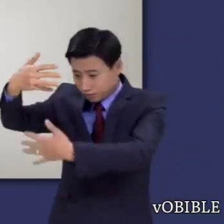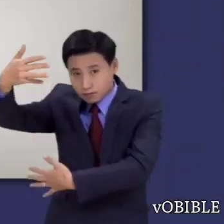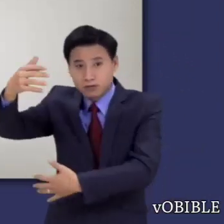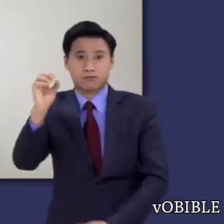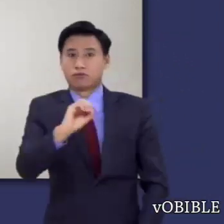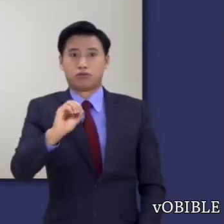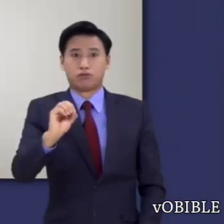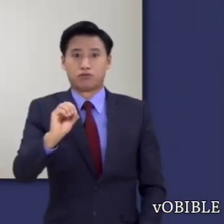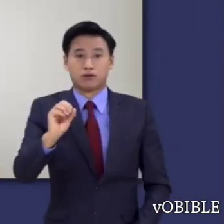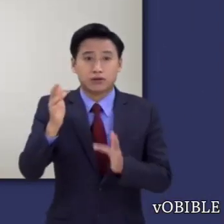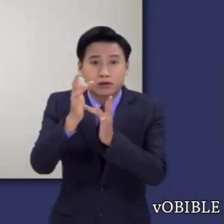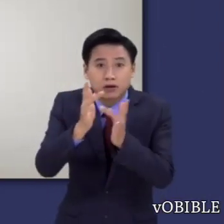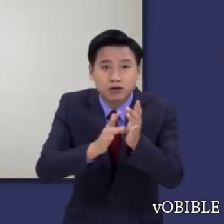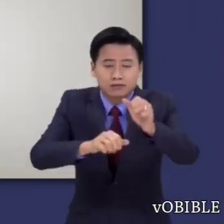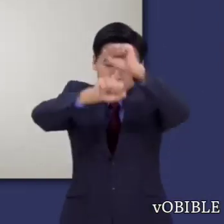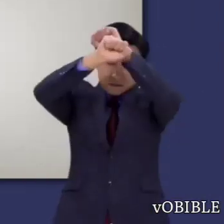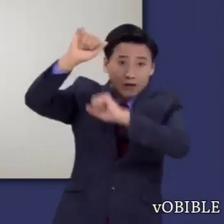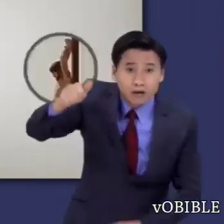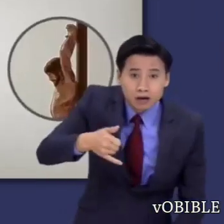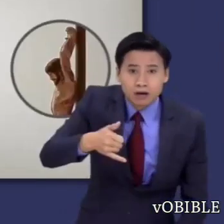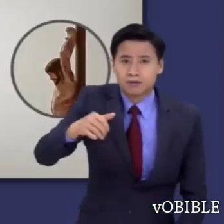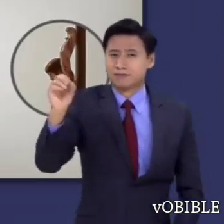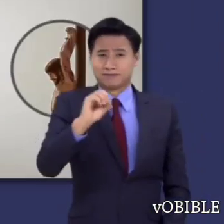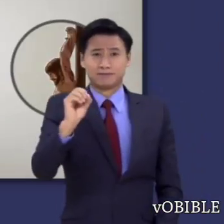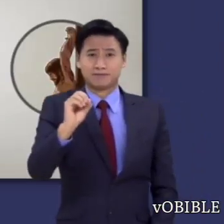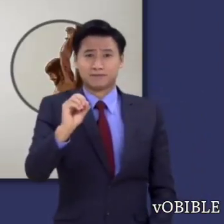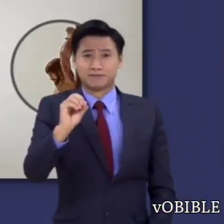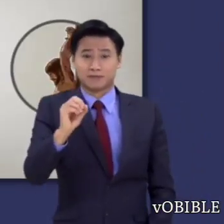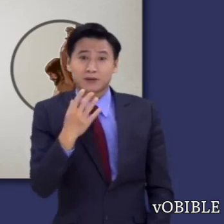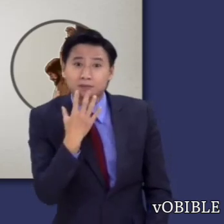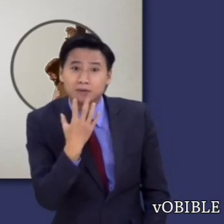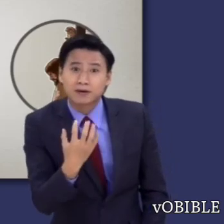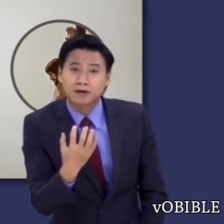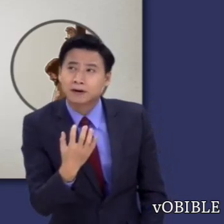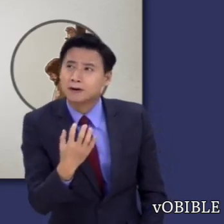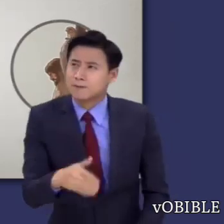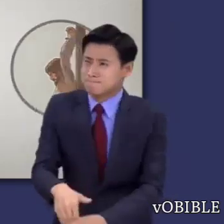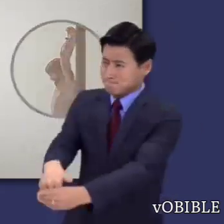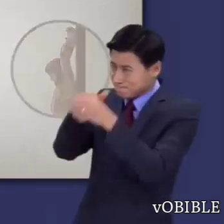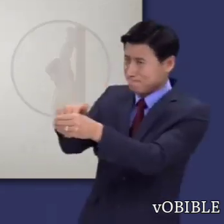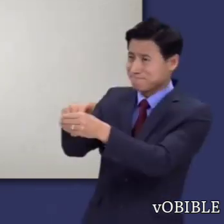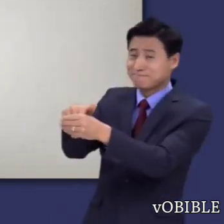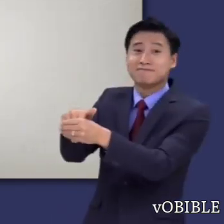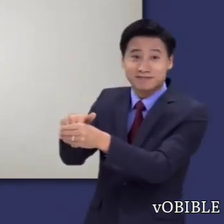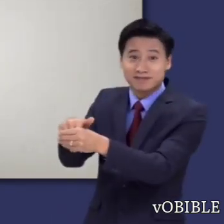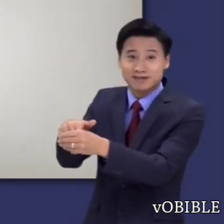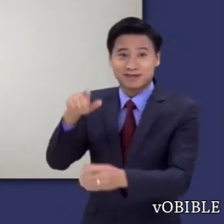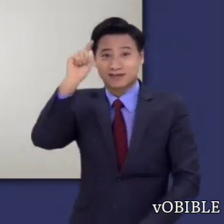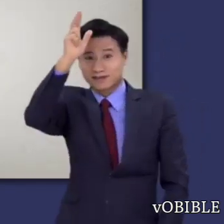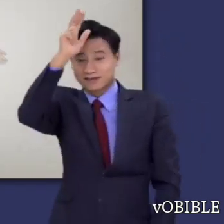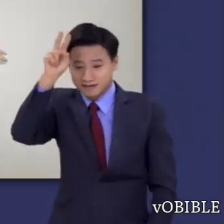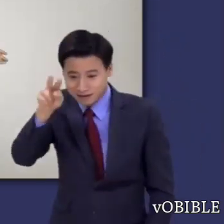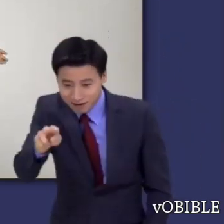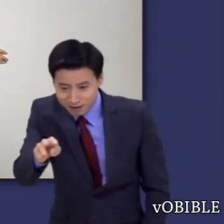活的年代，上帝还没颁布摩西律法，耶稣也还没牺牲生命。可是，